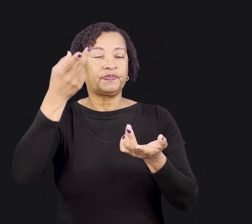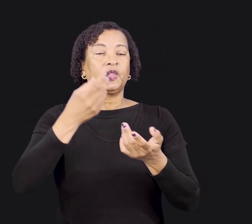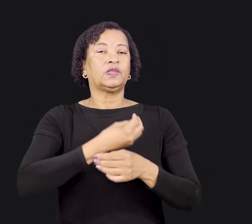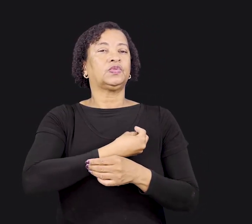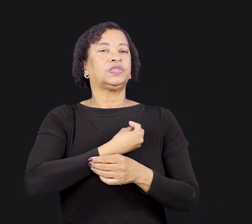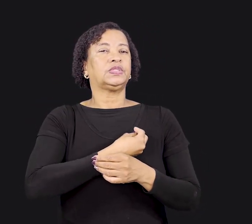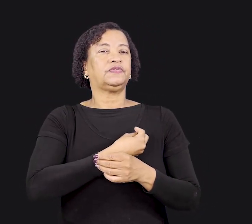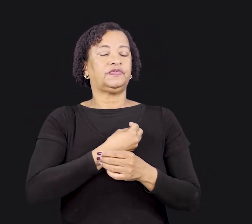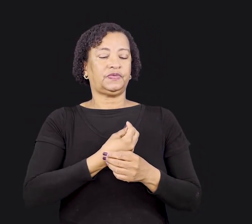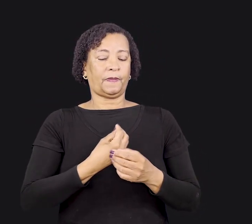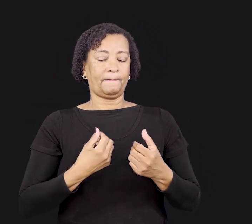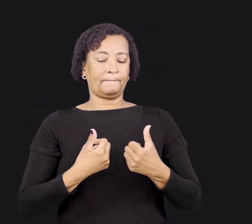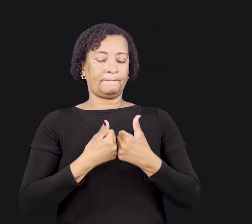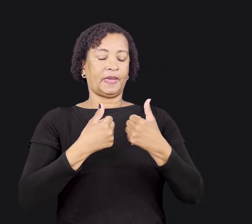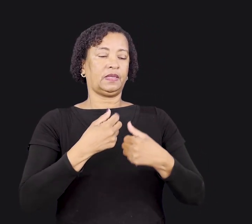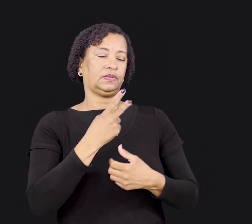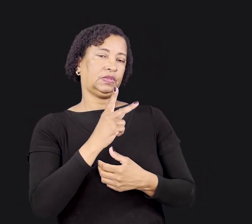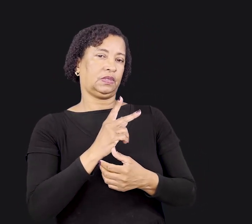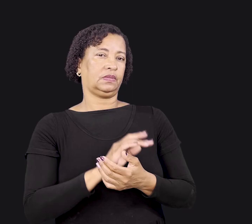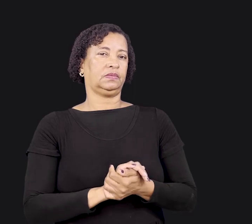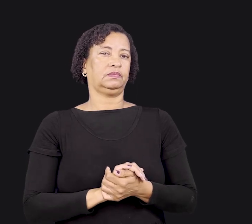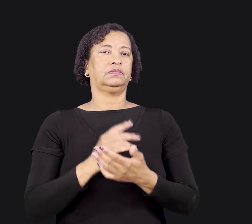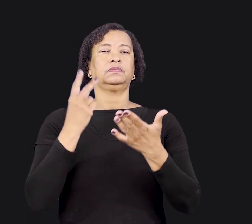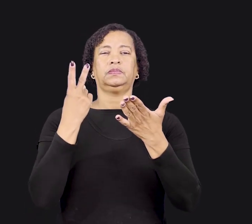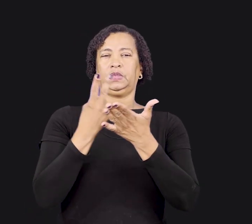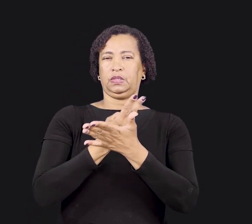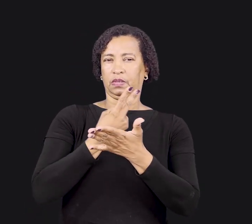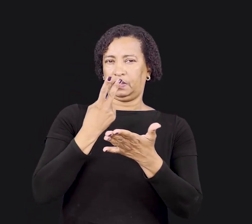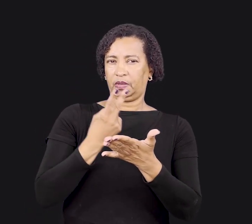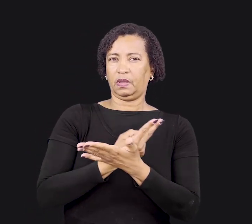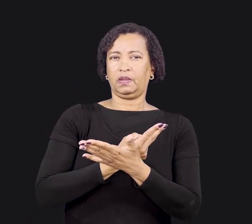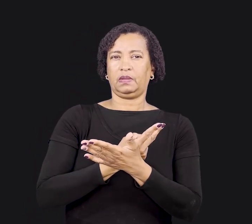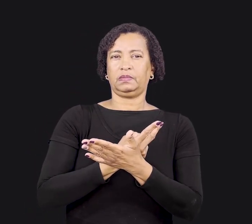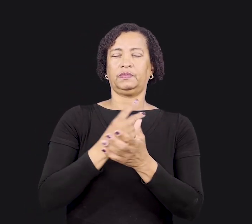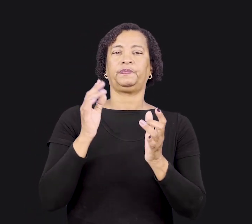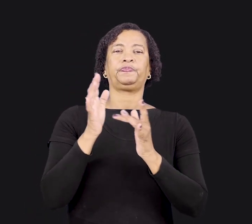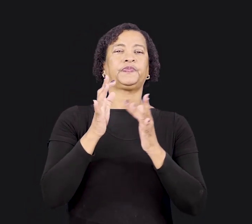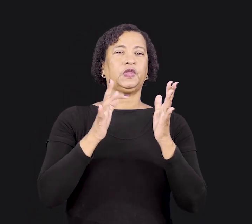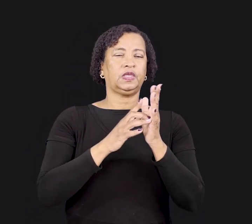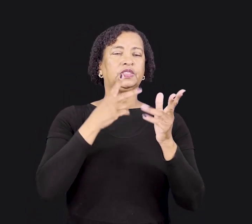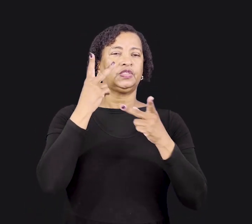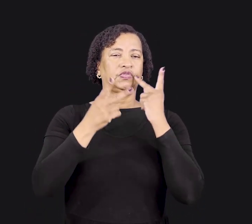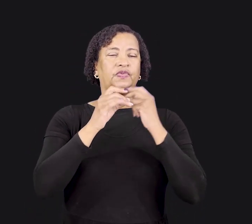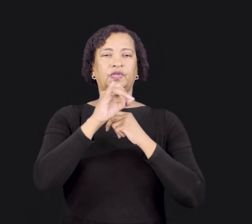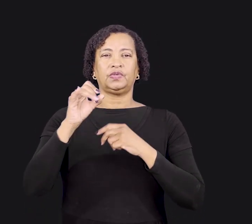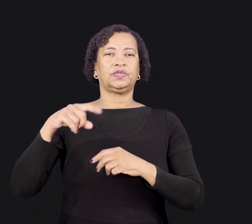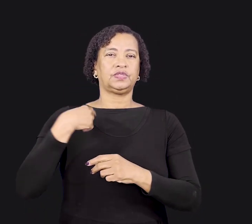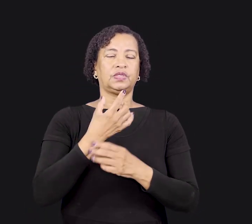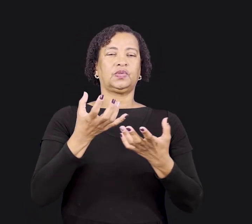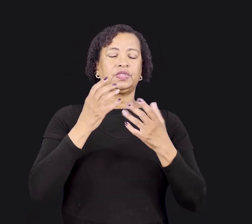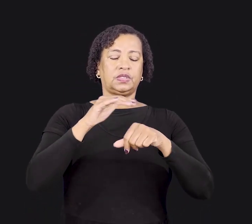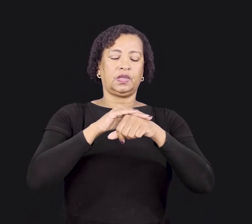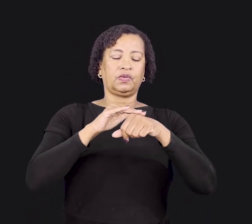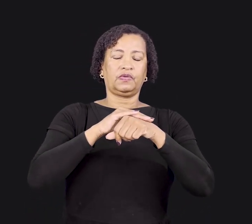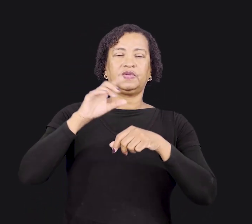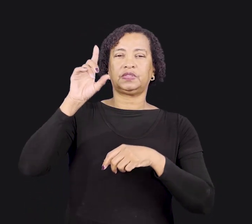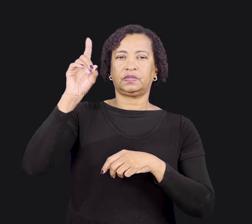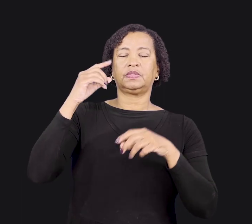à volta dela. Isso está errado. Jesus falou que se realmente quisermos conversar com Deus, devemos entrar